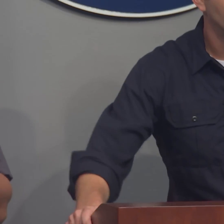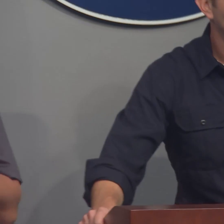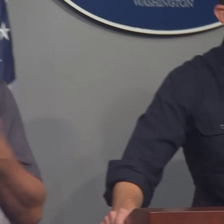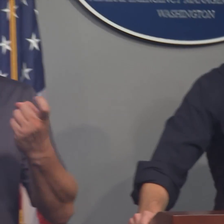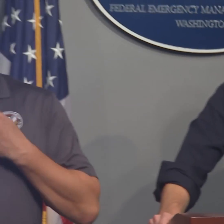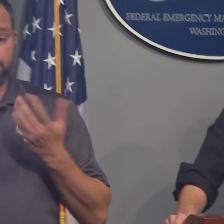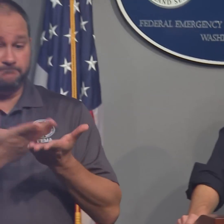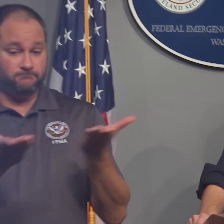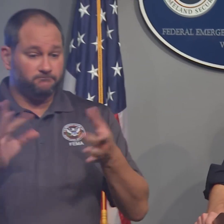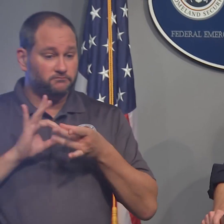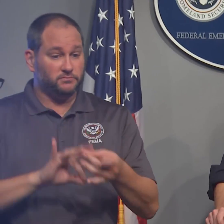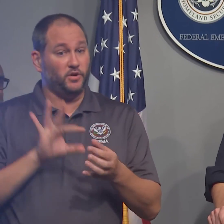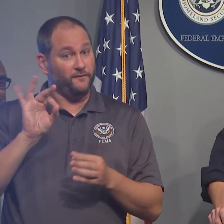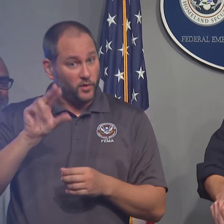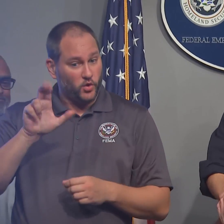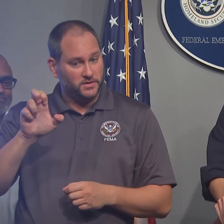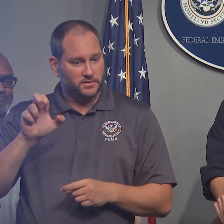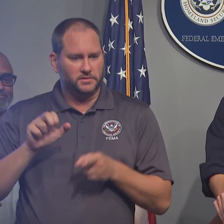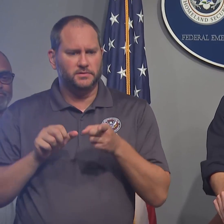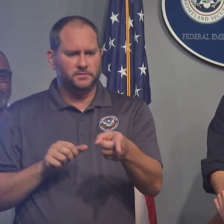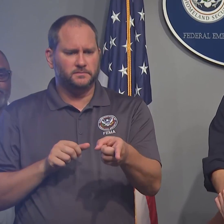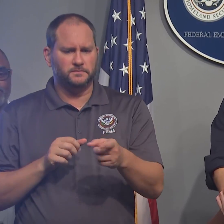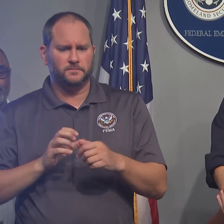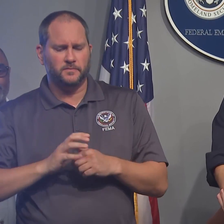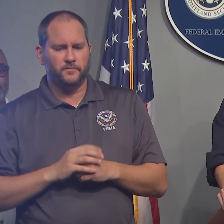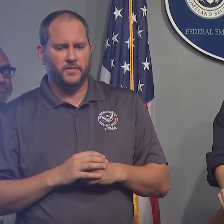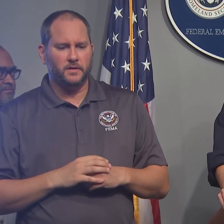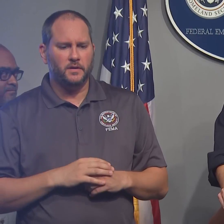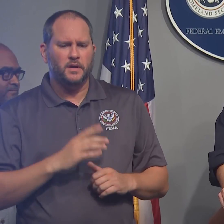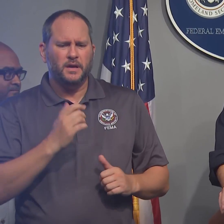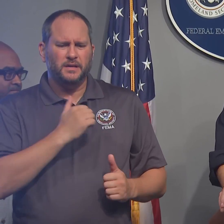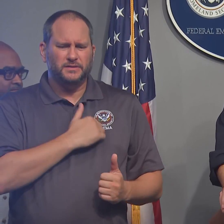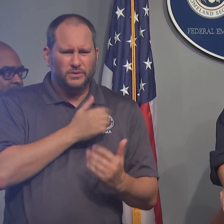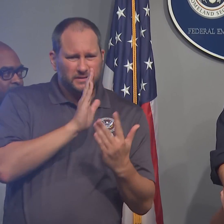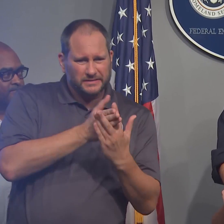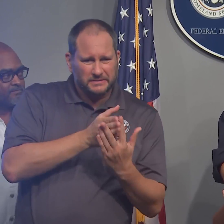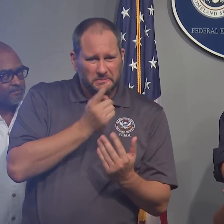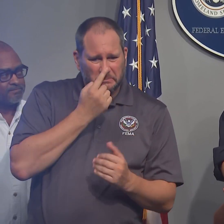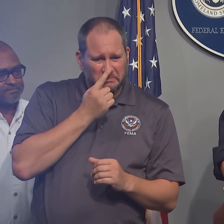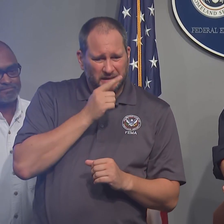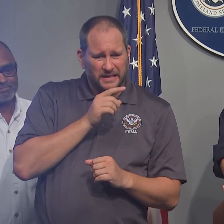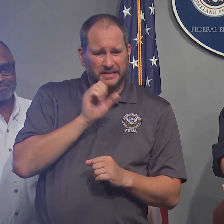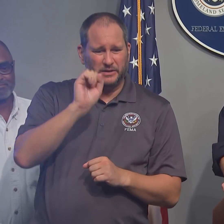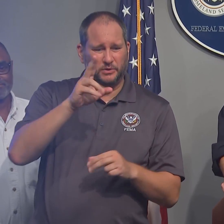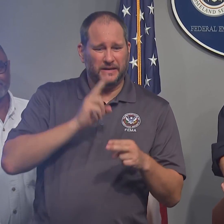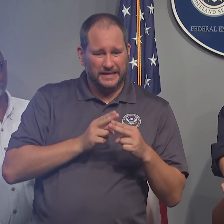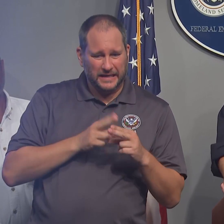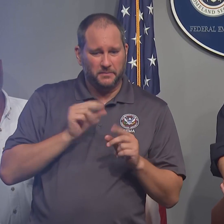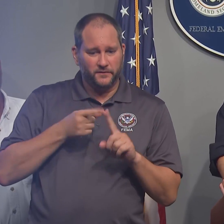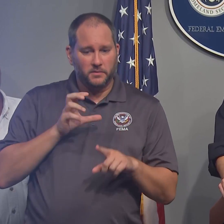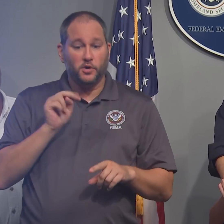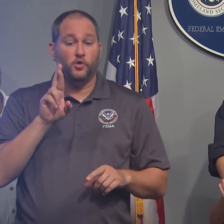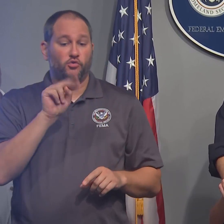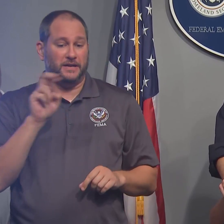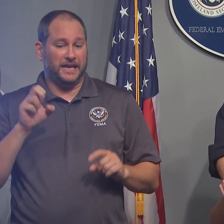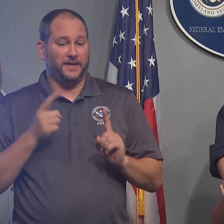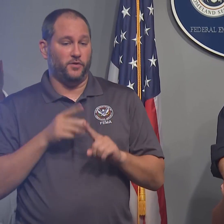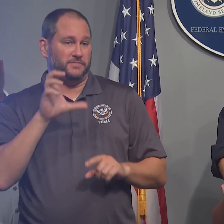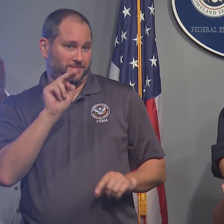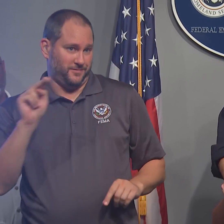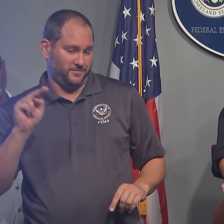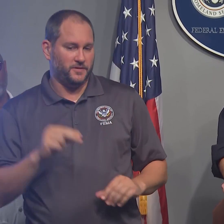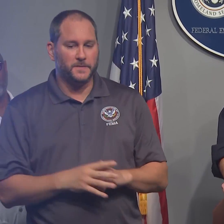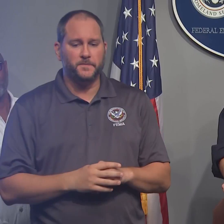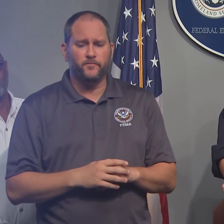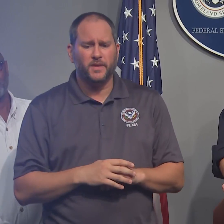Florence? Yes, ma'am. Do you guys have a cost Renee, would you estimate mind yet? just stating your name Oh, and Renee affiliation? Marsh with CNN. Do you all